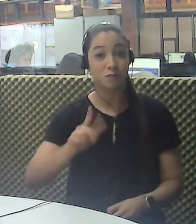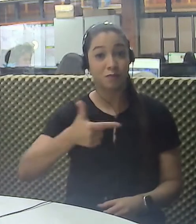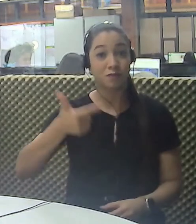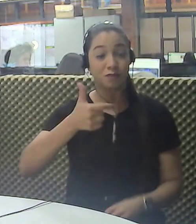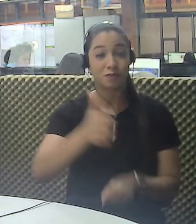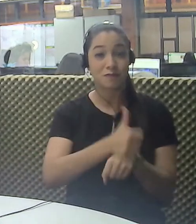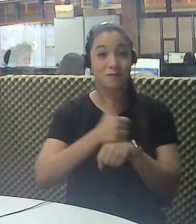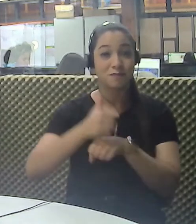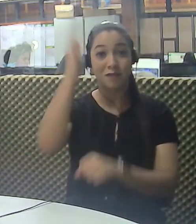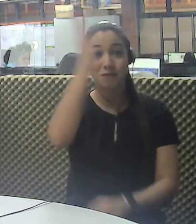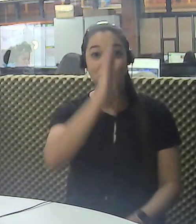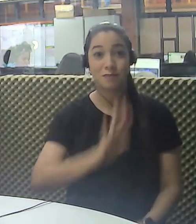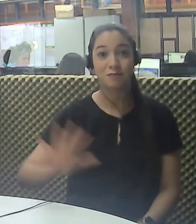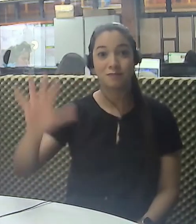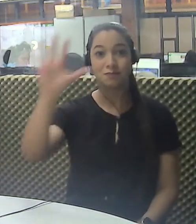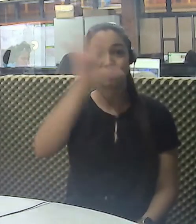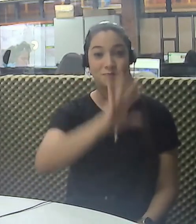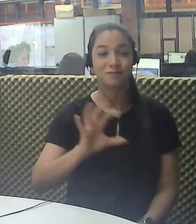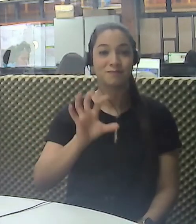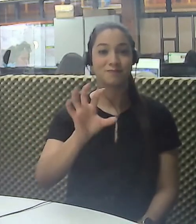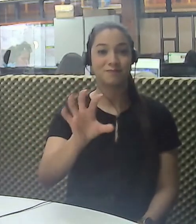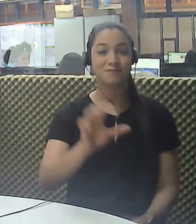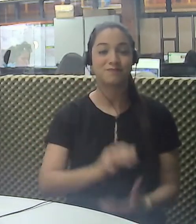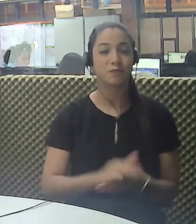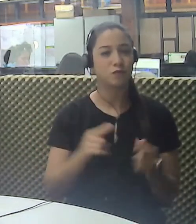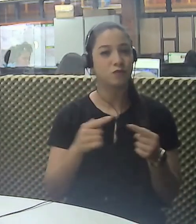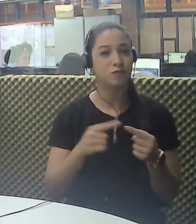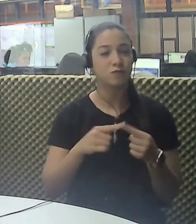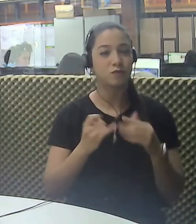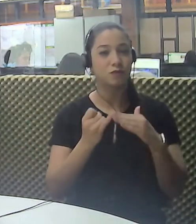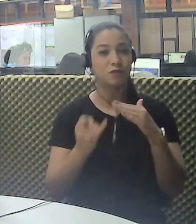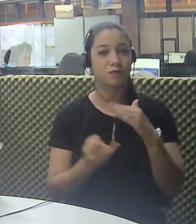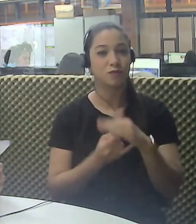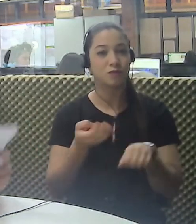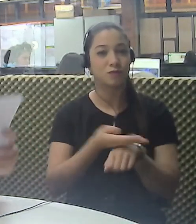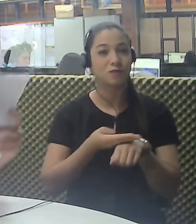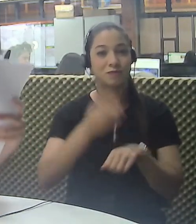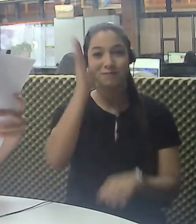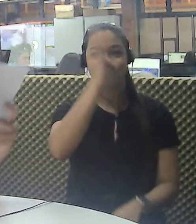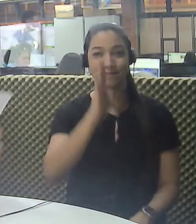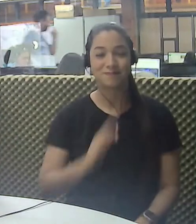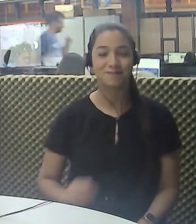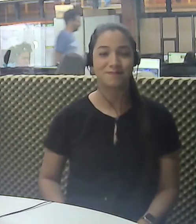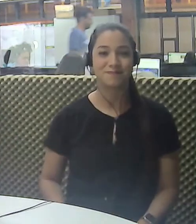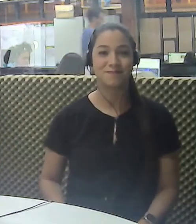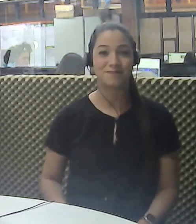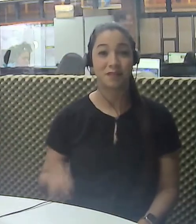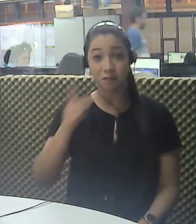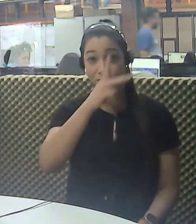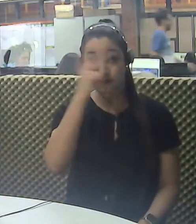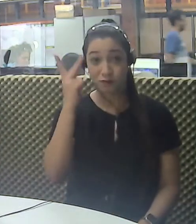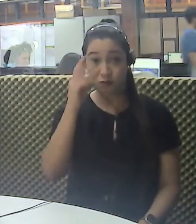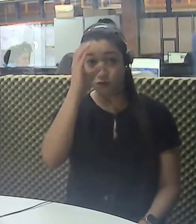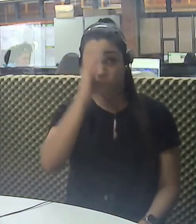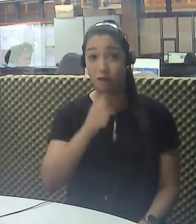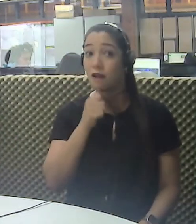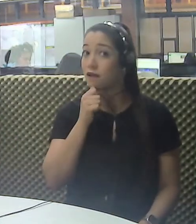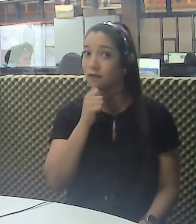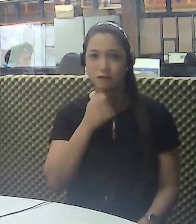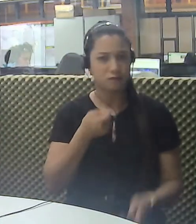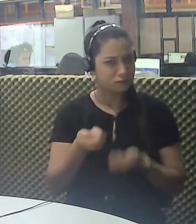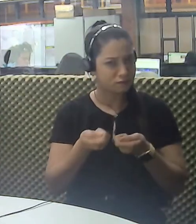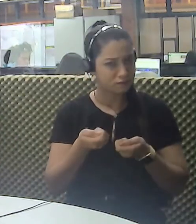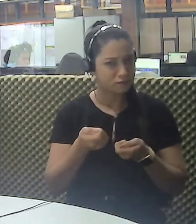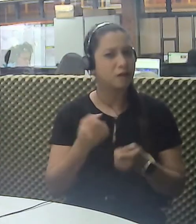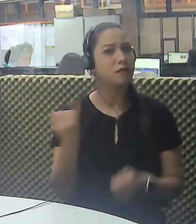melhor posição do ranking nacional do setor, de acordo com o Instituto Trata Brasil. Para os contribuintes que ainda não negociaram, vale